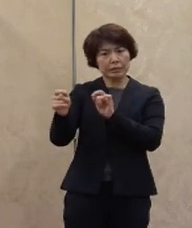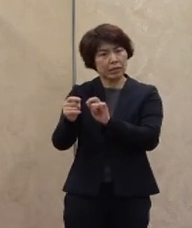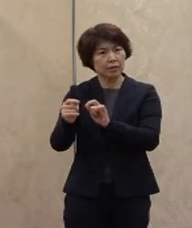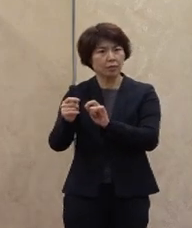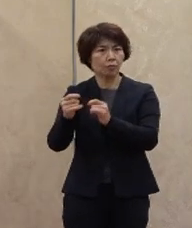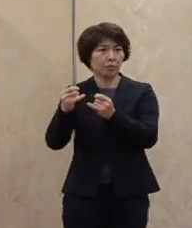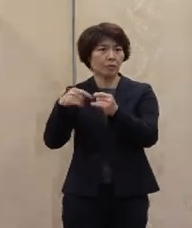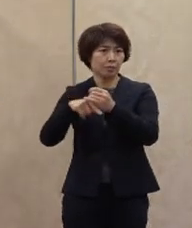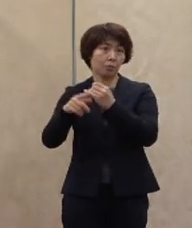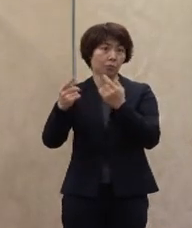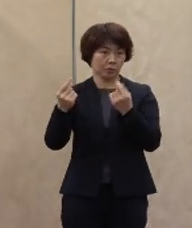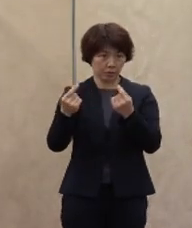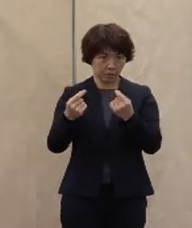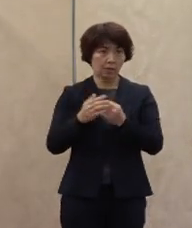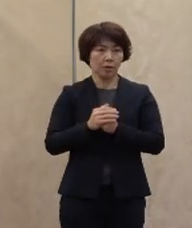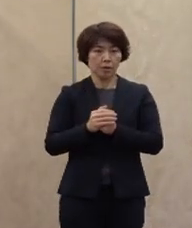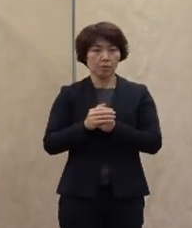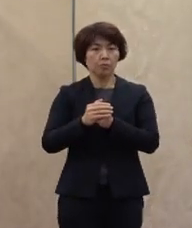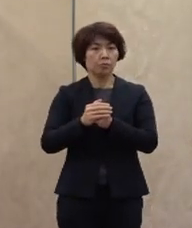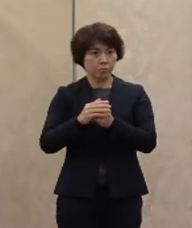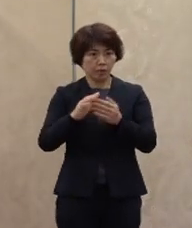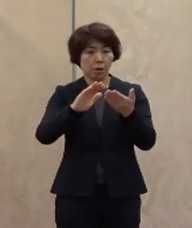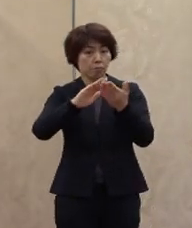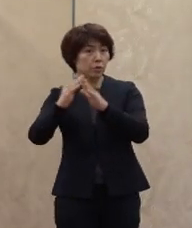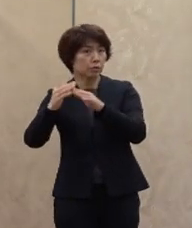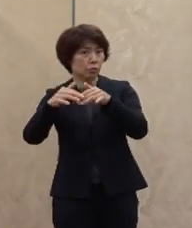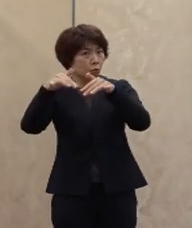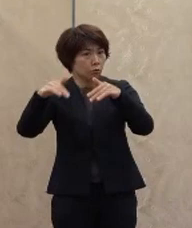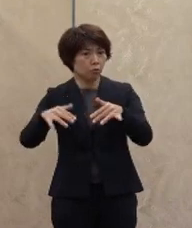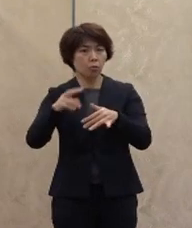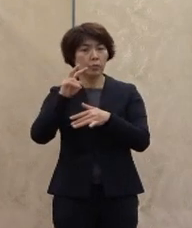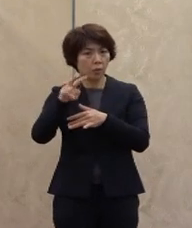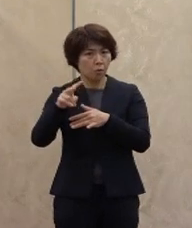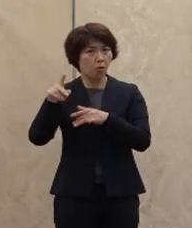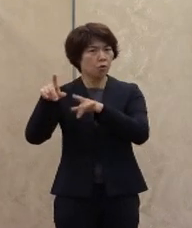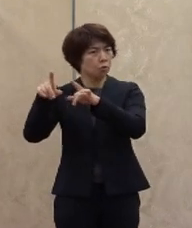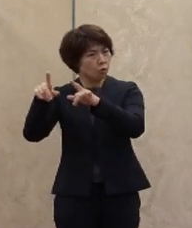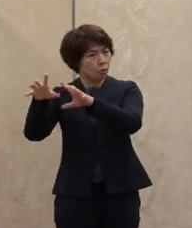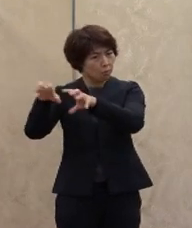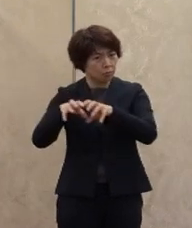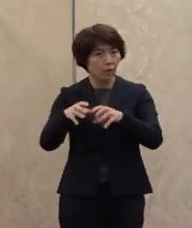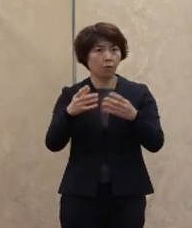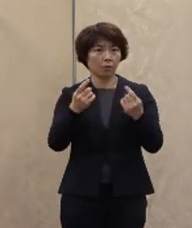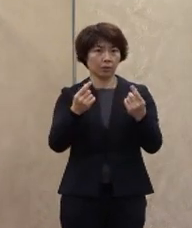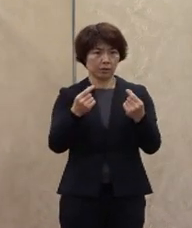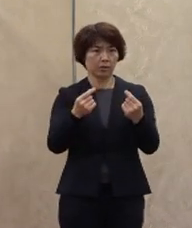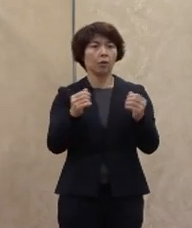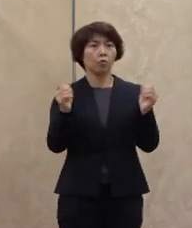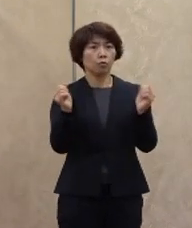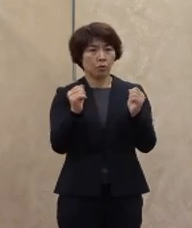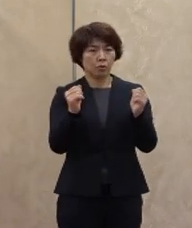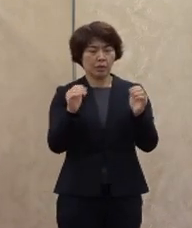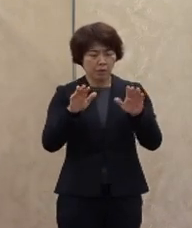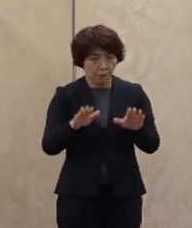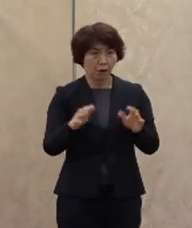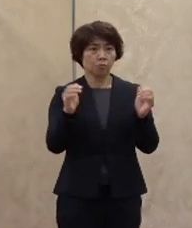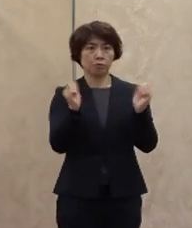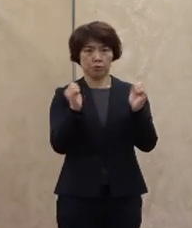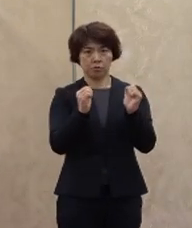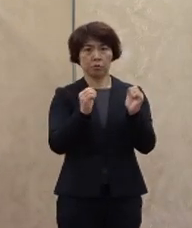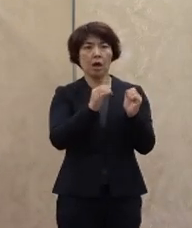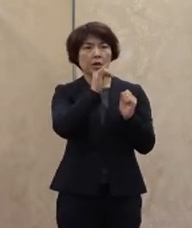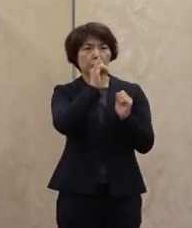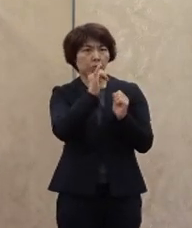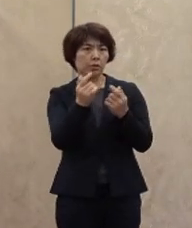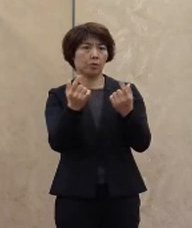ということ、そして都市の国家構造を見ても大阪は感染が広がりやすいということ、そして特に冬場、インフルエンザも